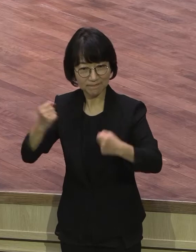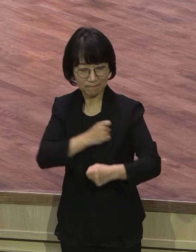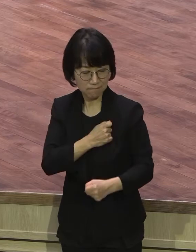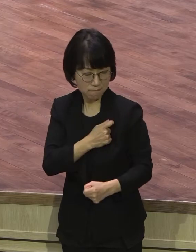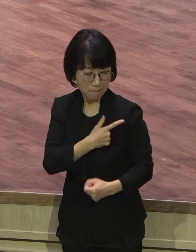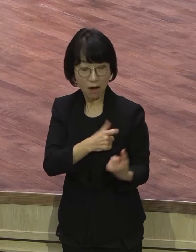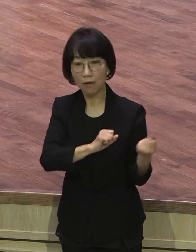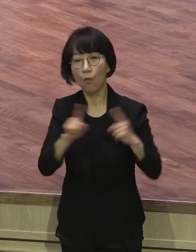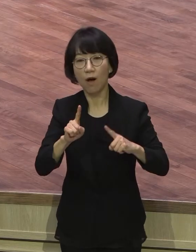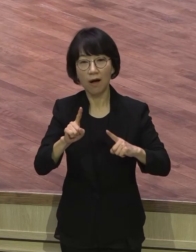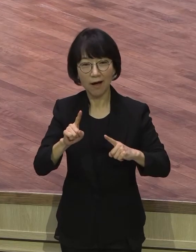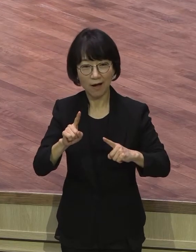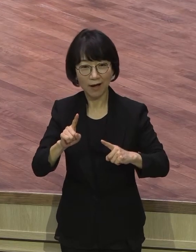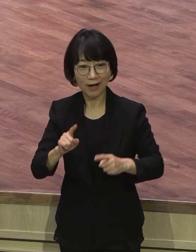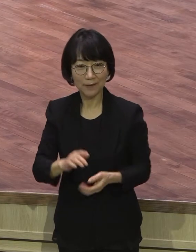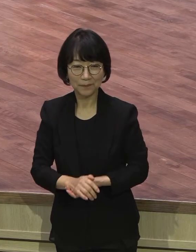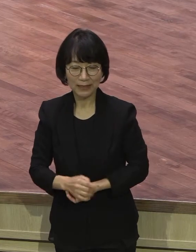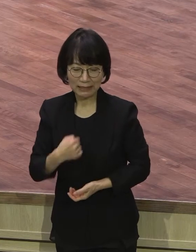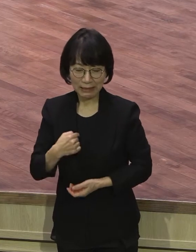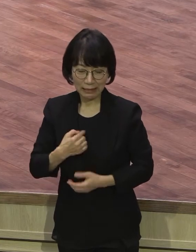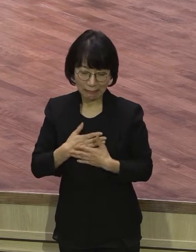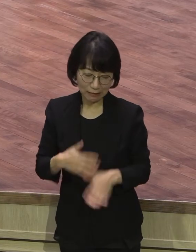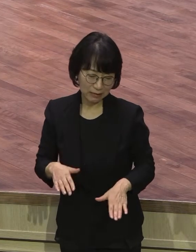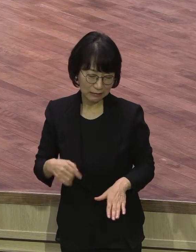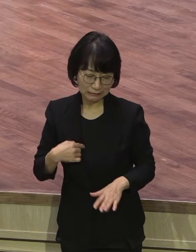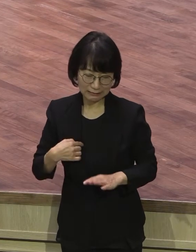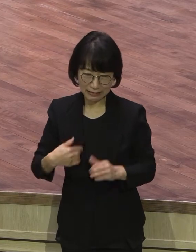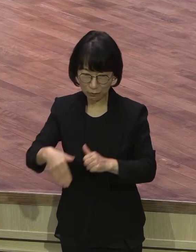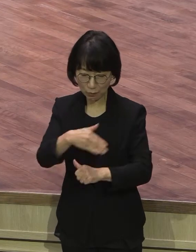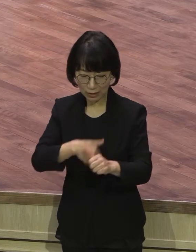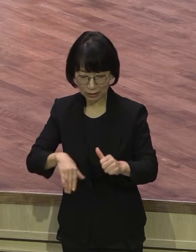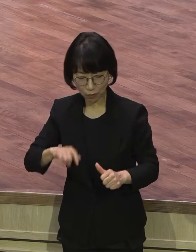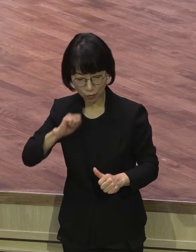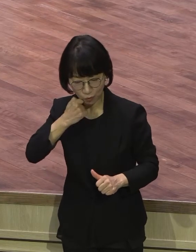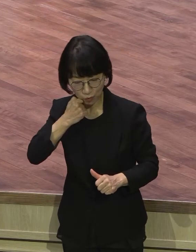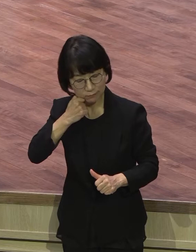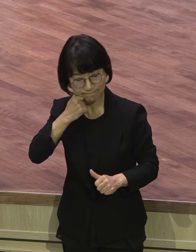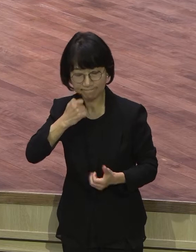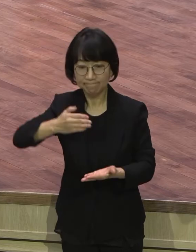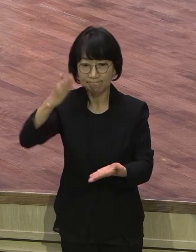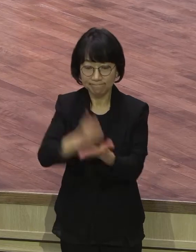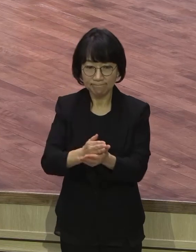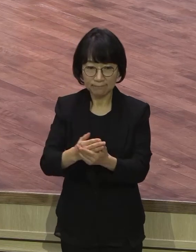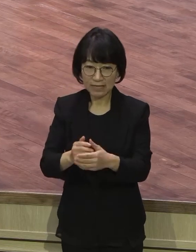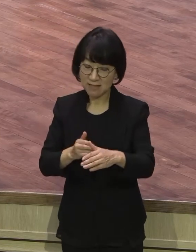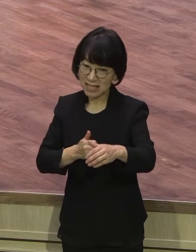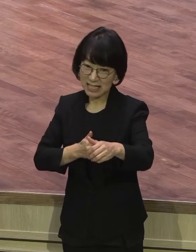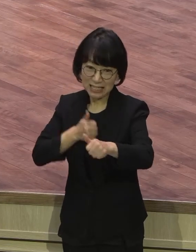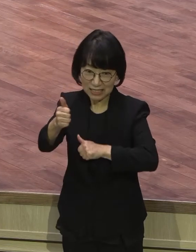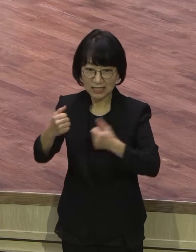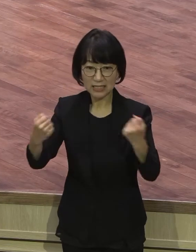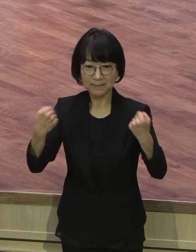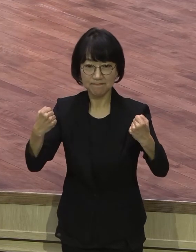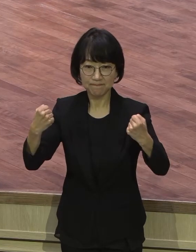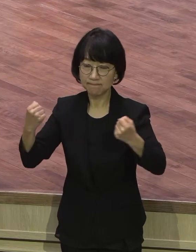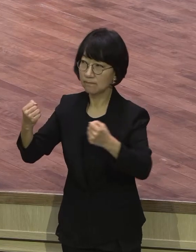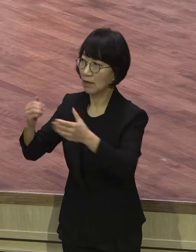힘을 주신다고요. 나를 넘어설 수 있는, 내 환경을 뛰어넘을 수 있는 힘을 하나님이 기도할 때